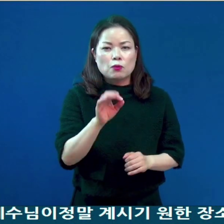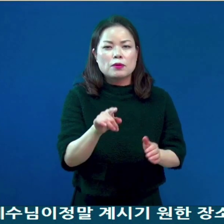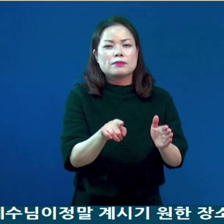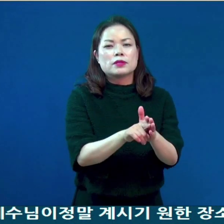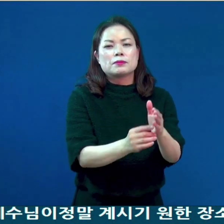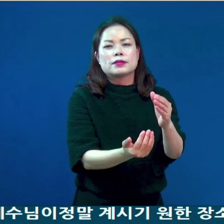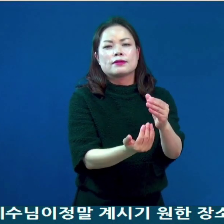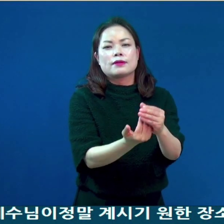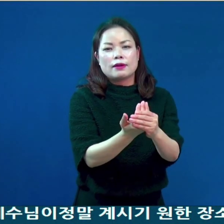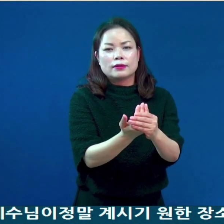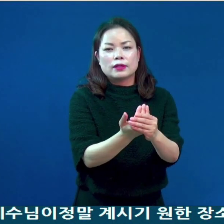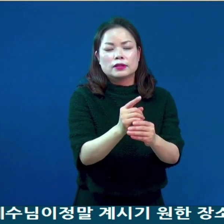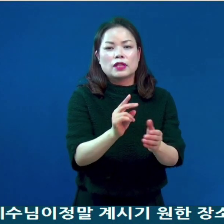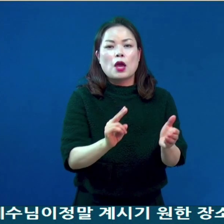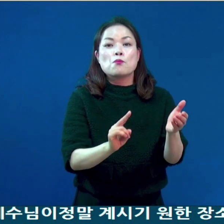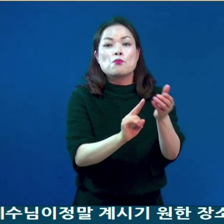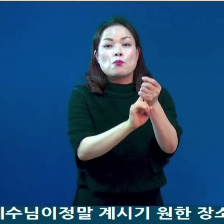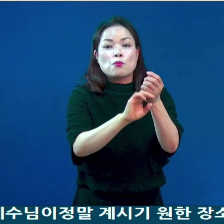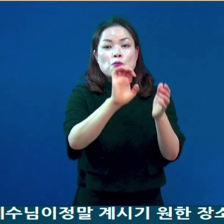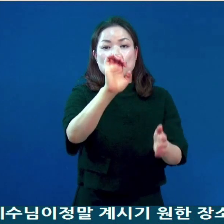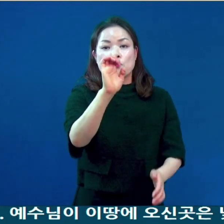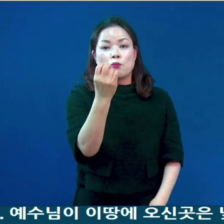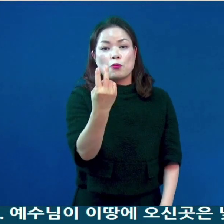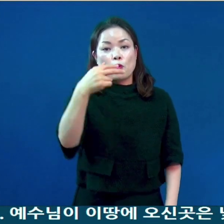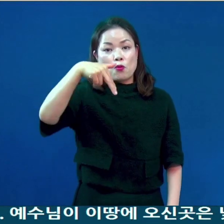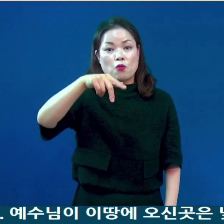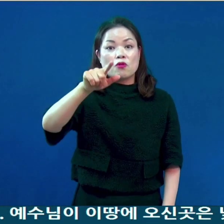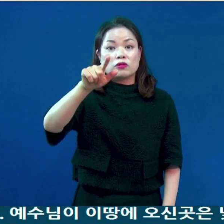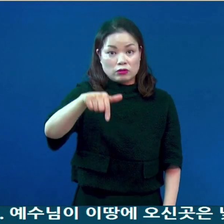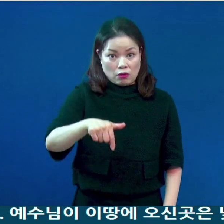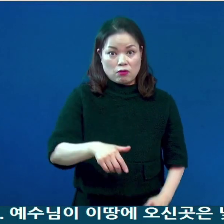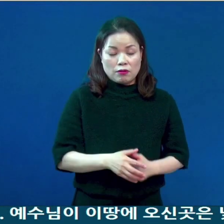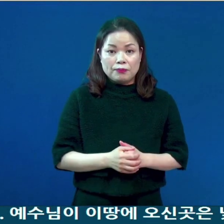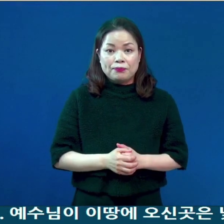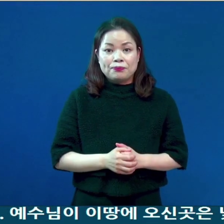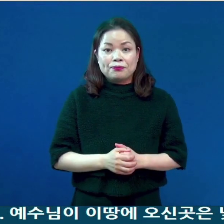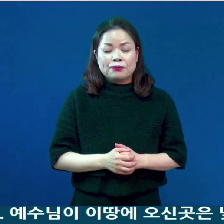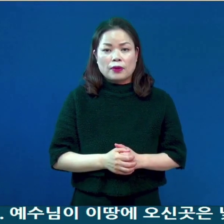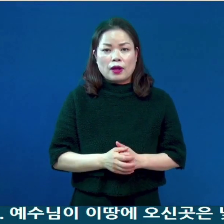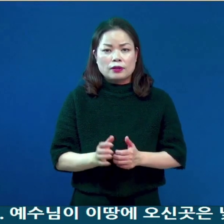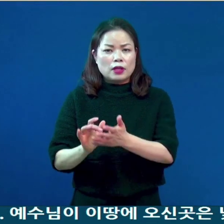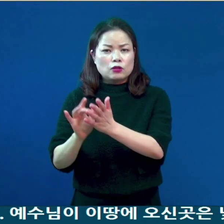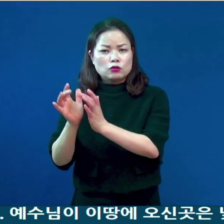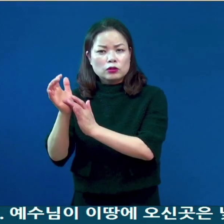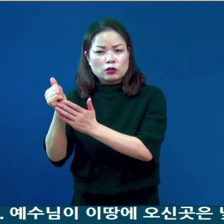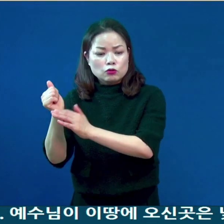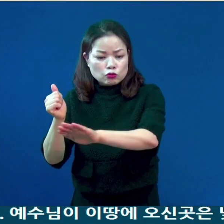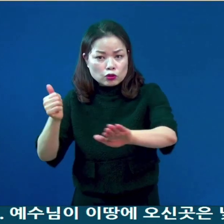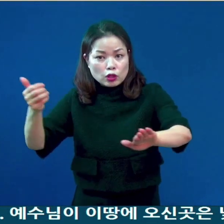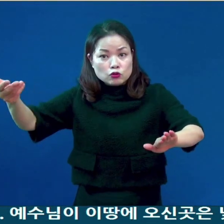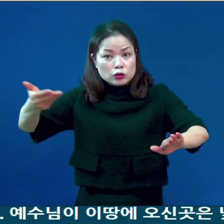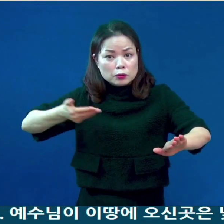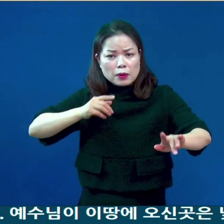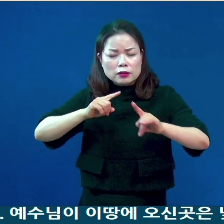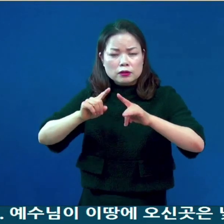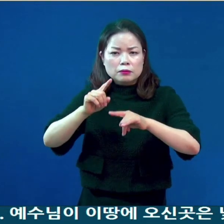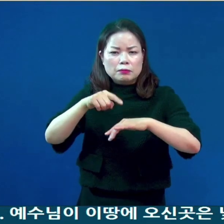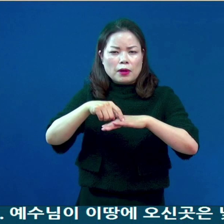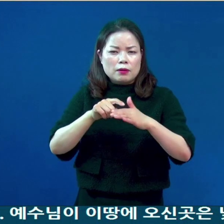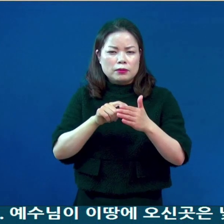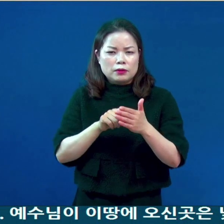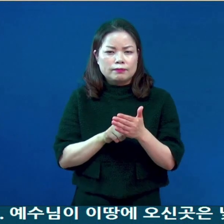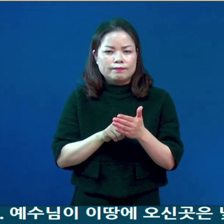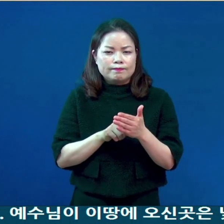믿음이 생기는 겁니다. 그게 표적이죠. 여러분, 오늘 예수님께서 우리에게 들려준 이 말씀을 마음속에